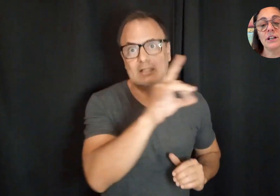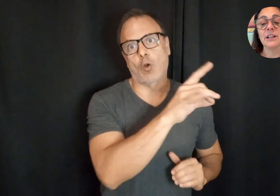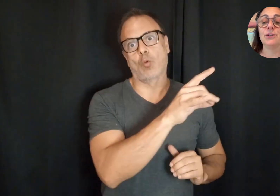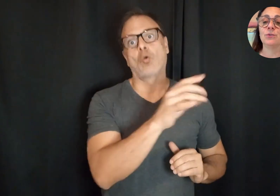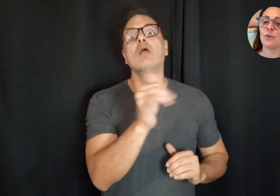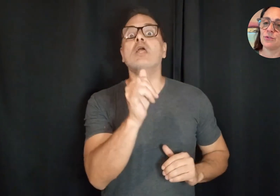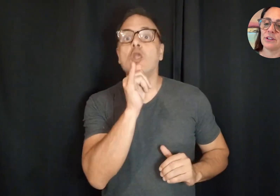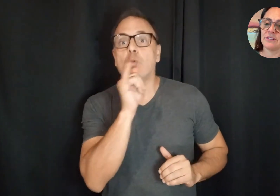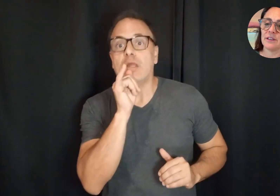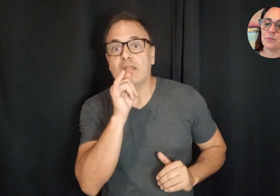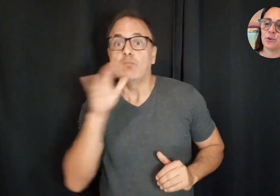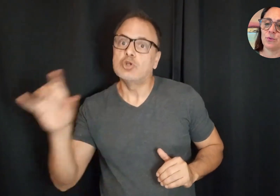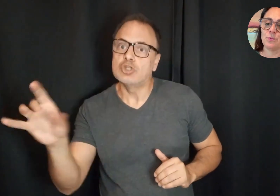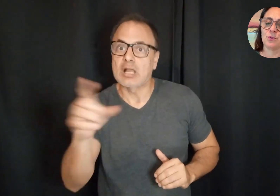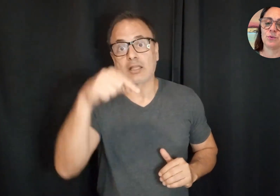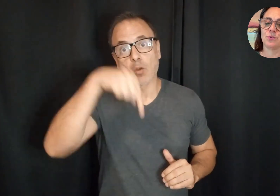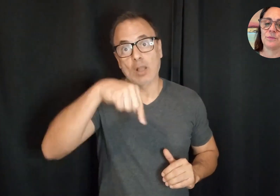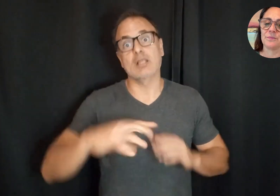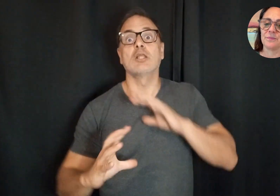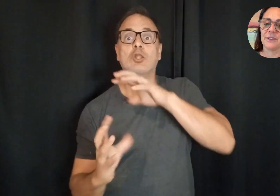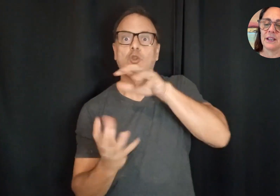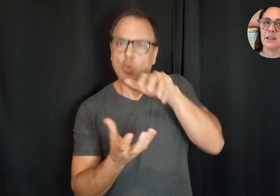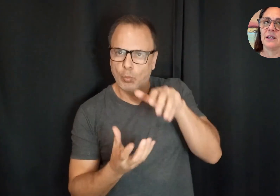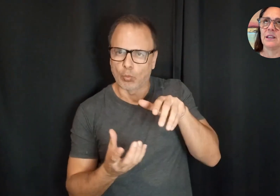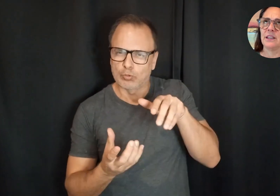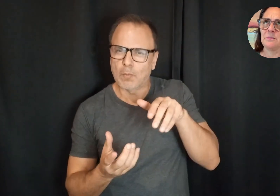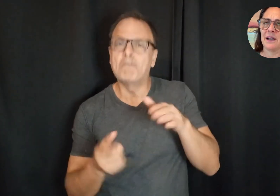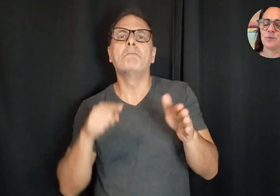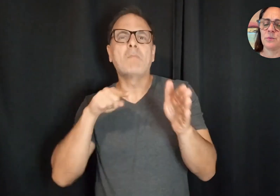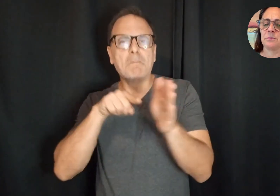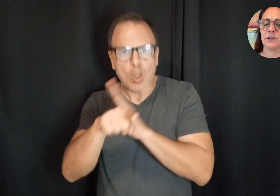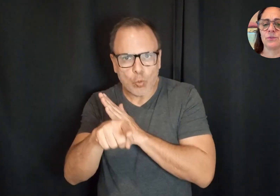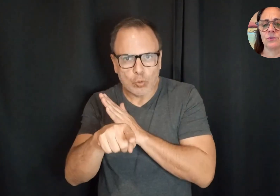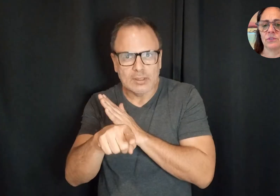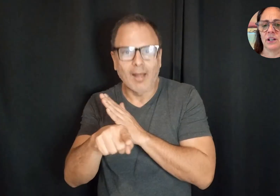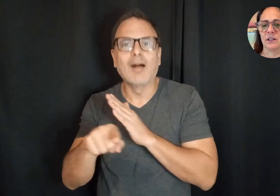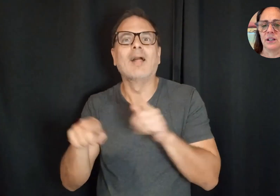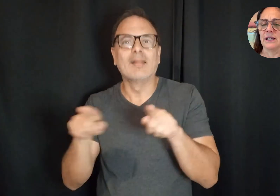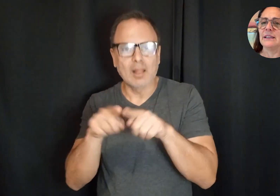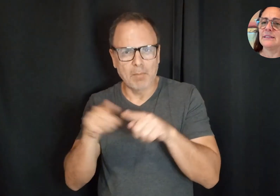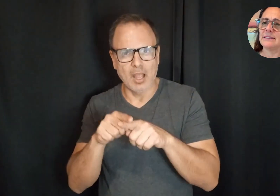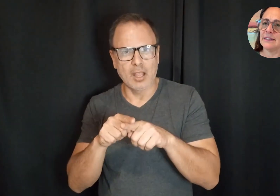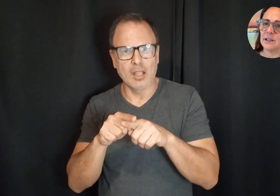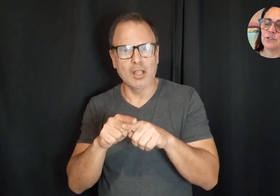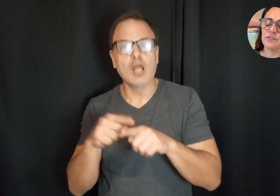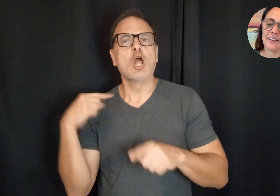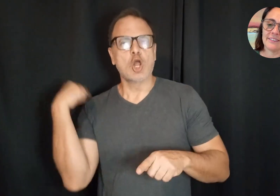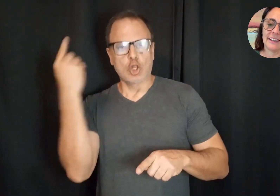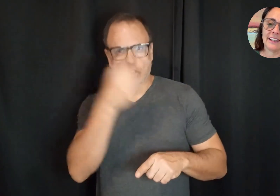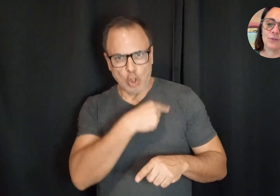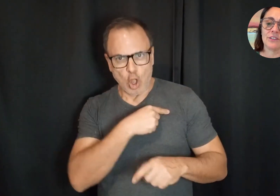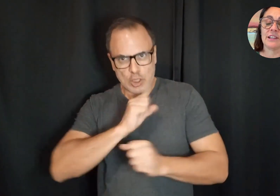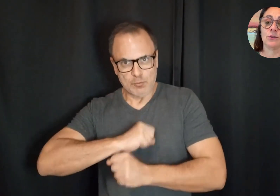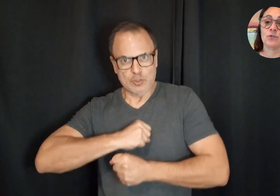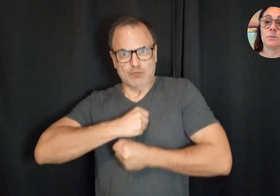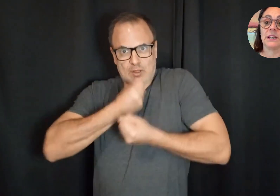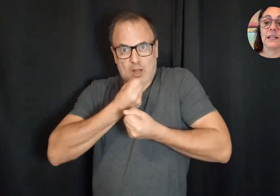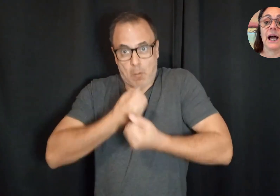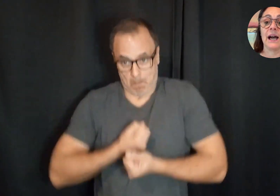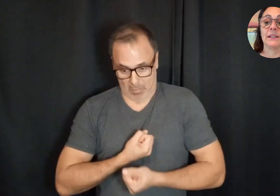e o nosso testemunho no mundo. E mais uma pergunta, estamos fazendo essa luz brilhar em